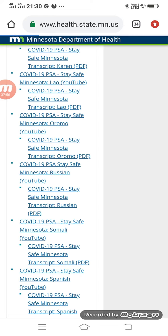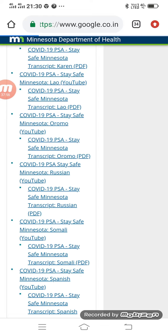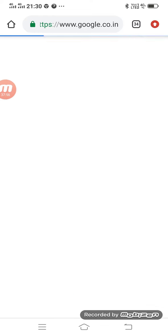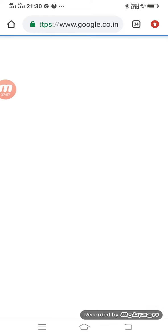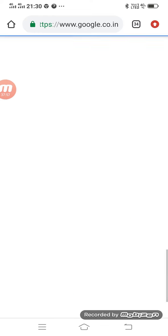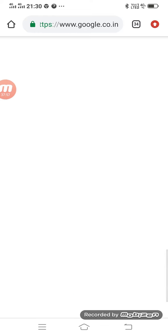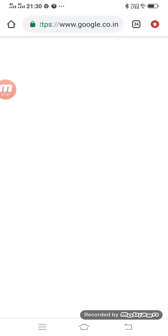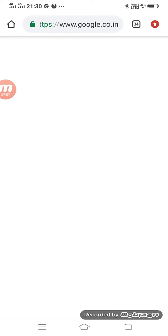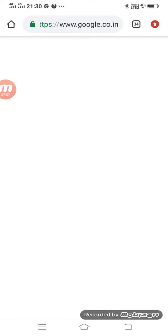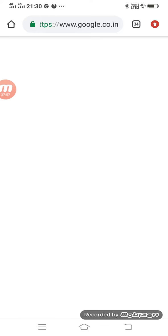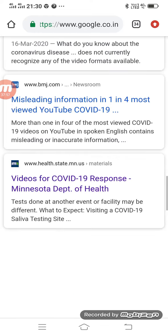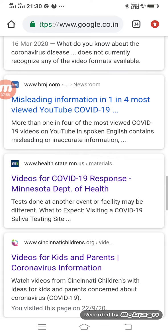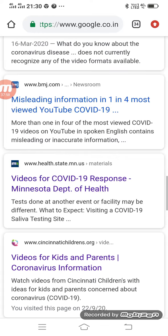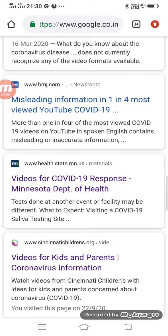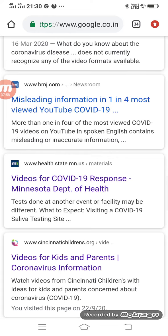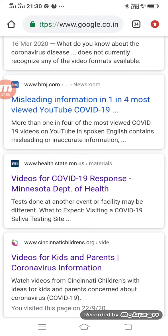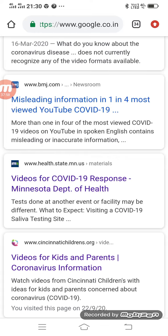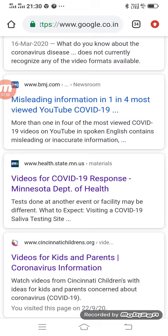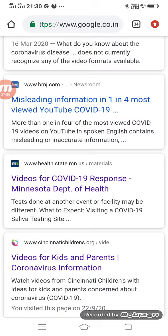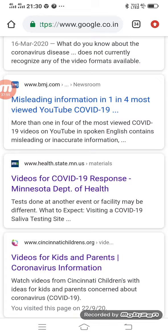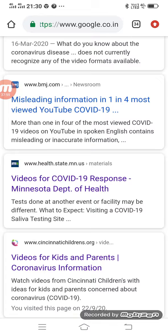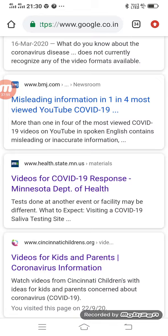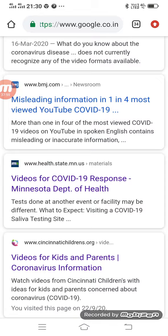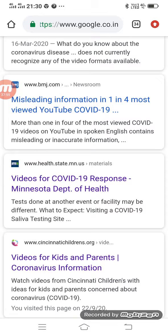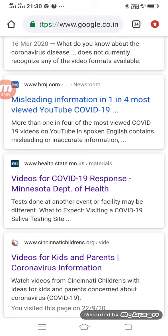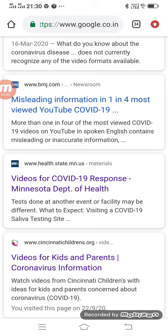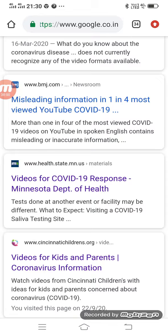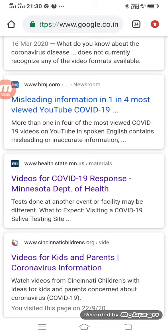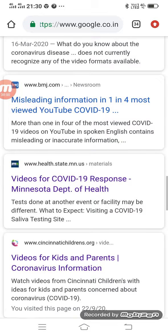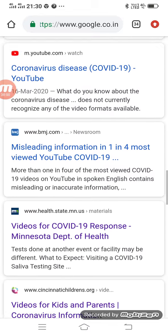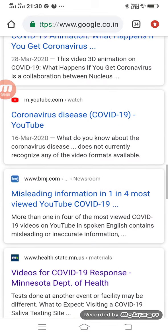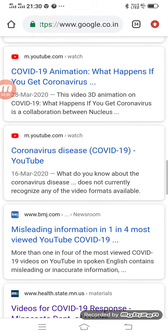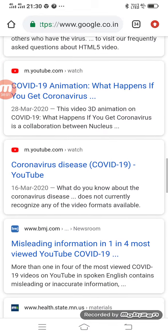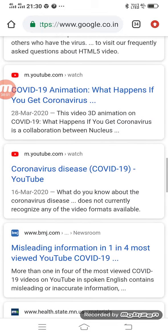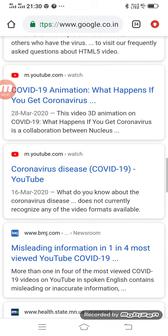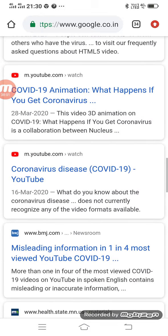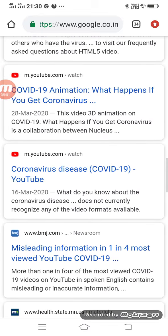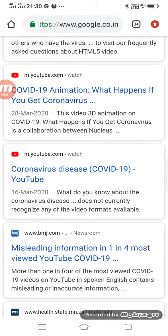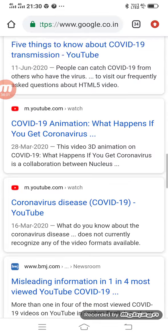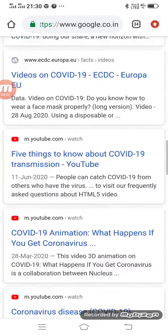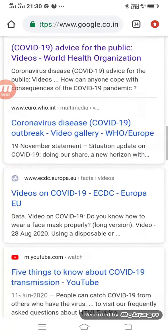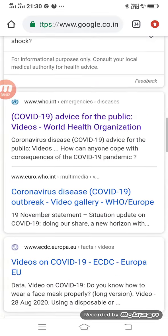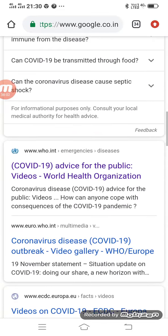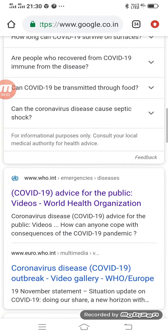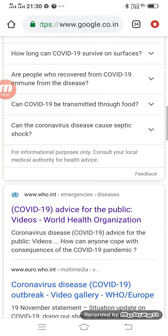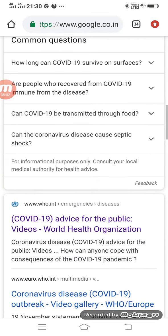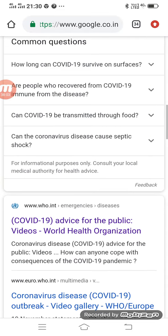खत्म यार तुम्हें बता ही देते हम और मंगवा लेते और ले आऊँगा लोग